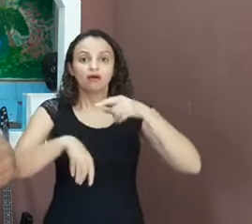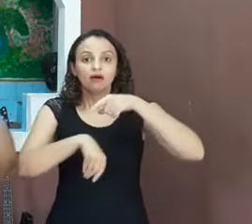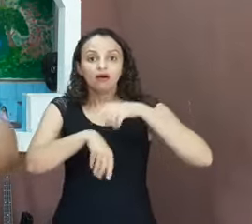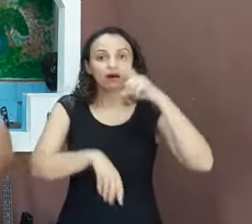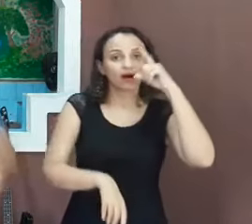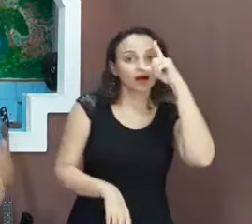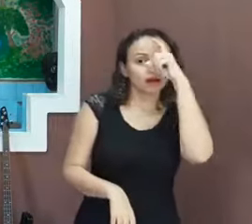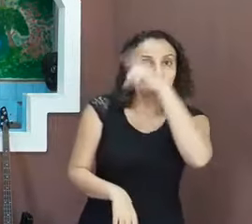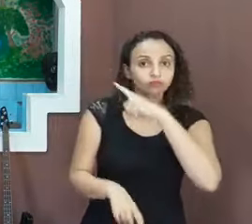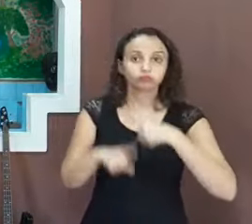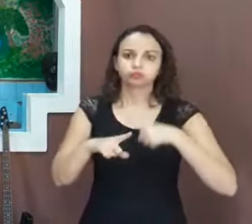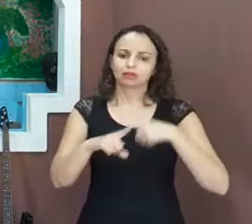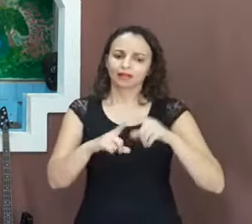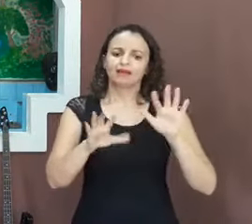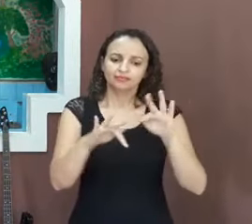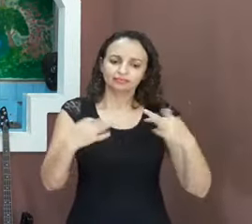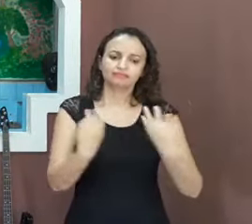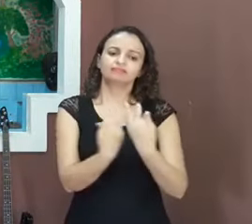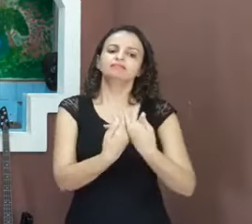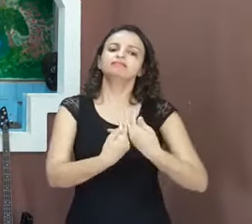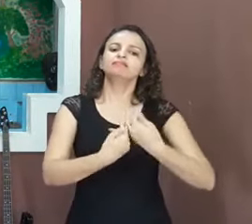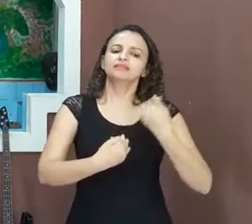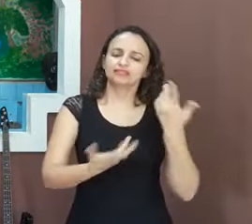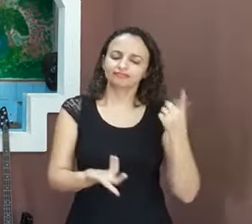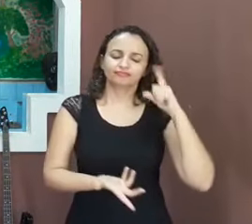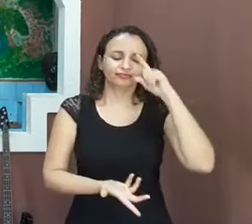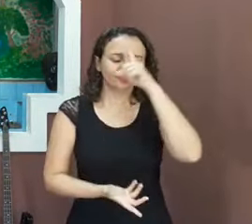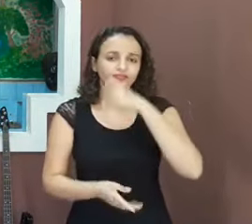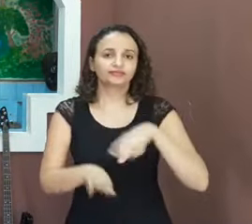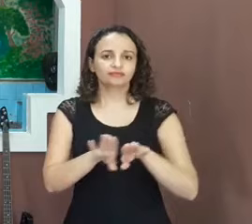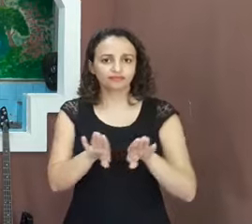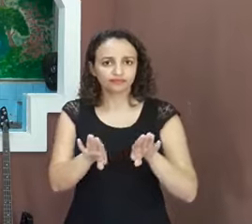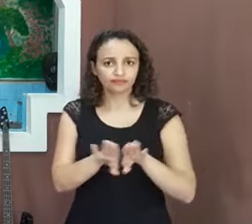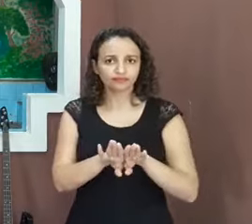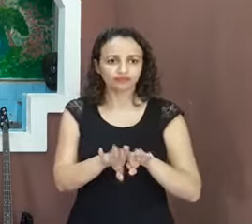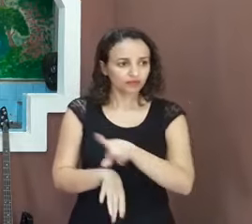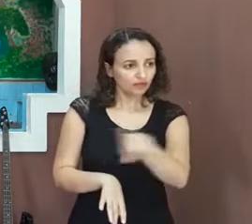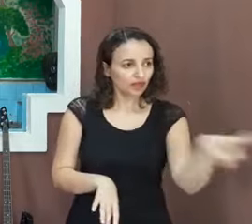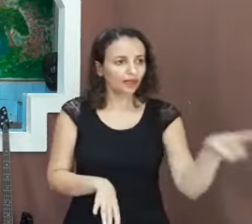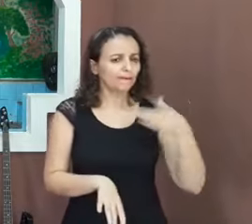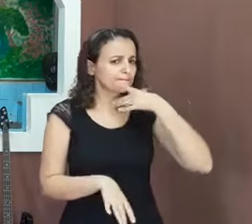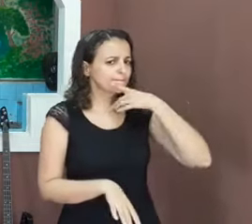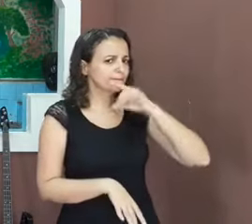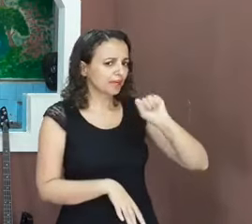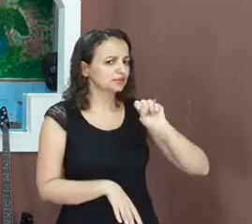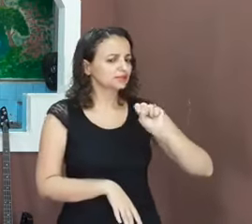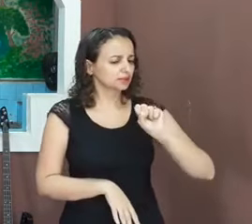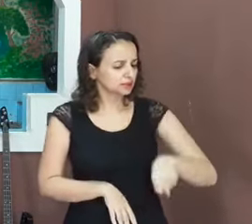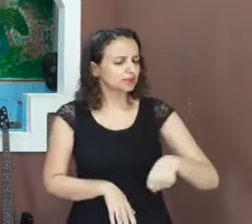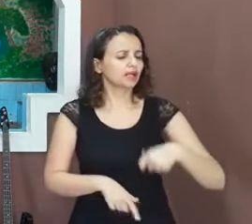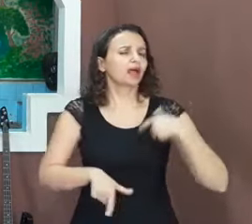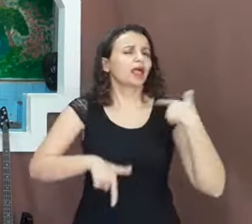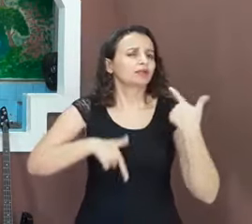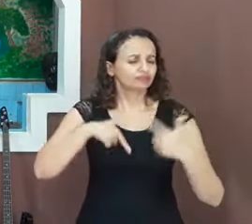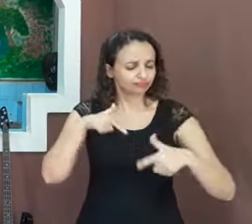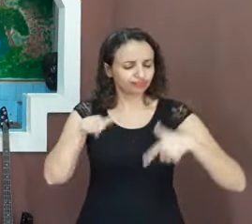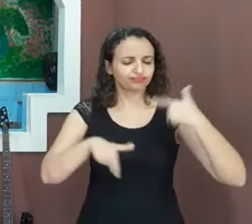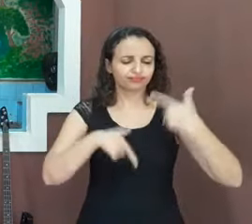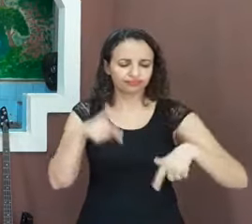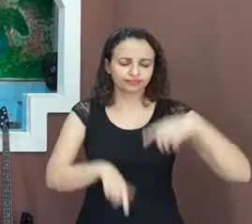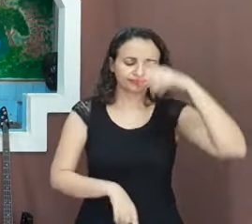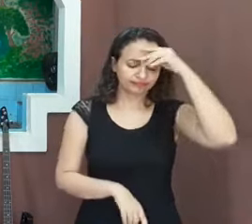na família? Porque na família é o local onde a gente tem muito trabalho. Quem é pai aqui sabe que é um trabalhão cuidar de filho,